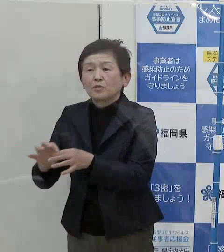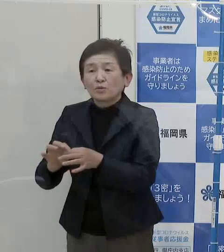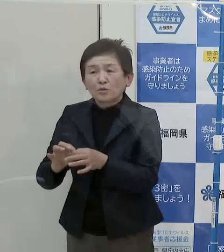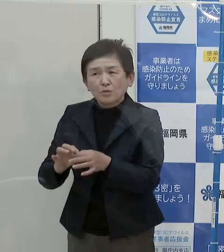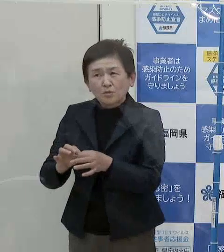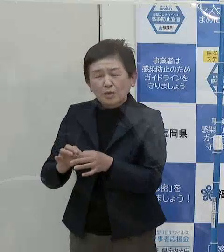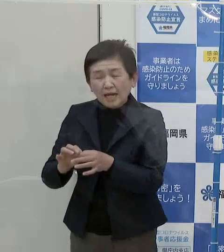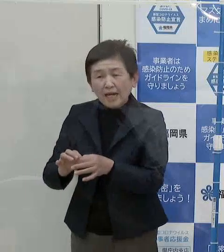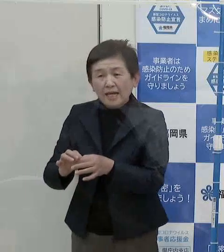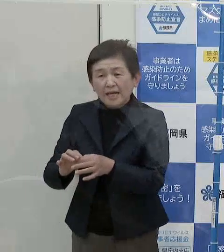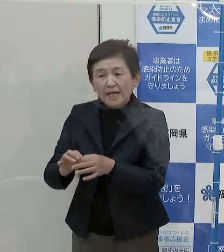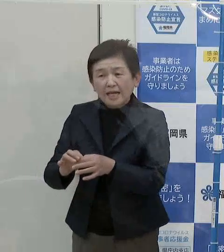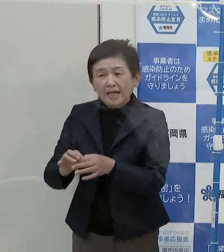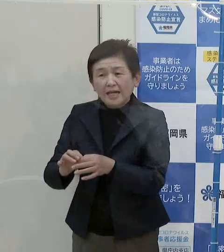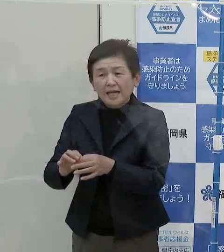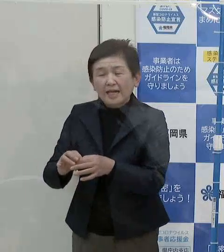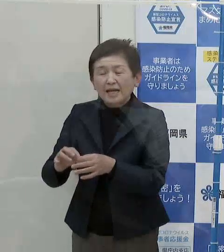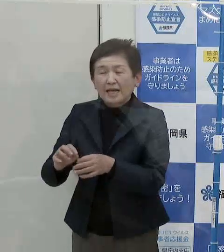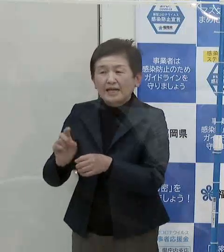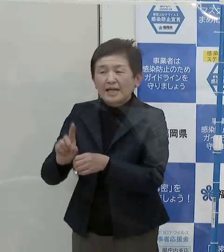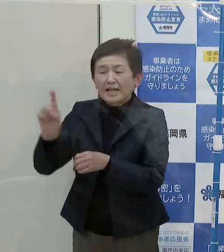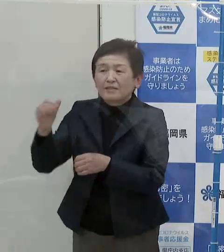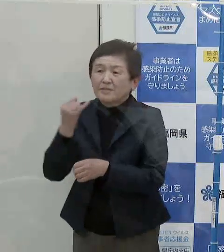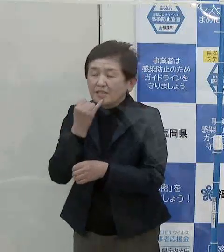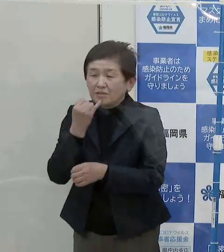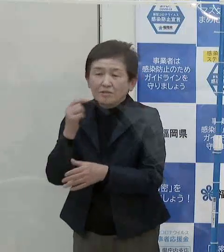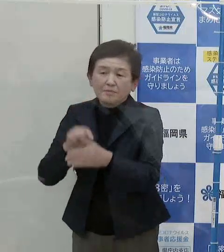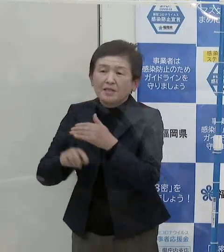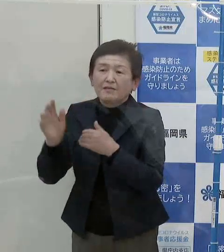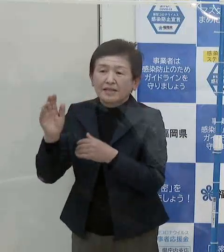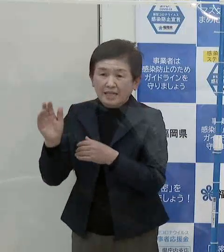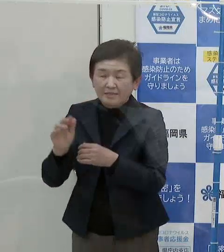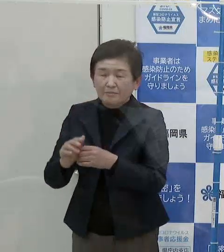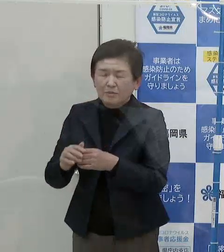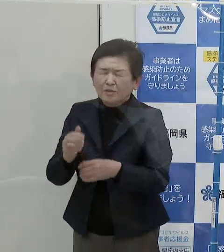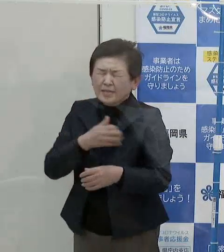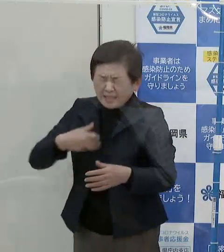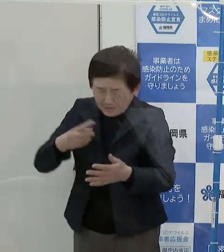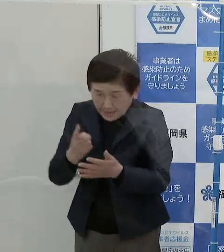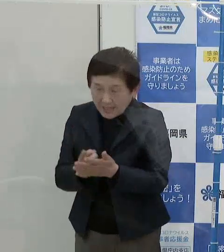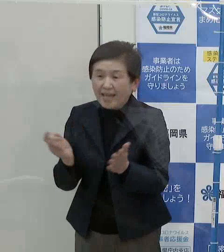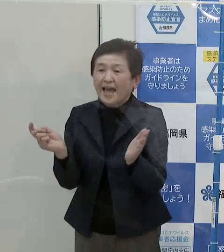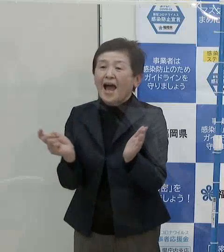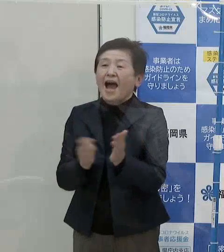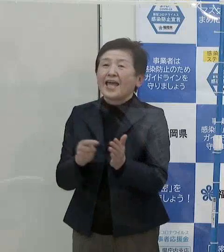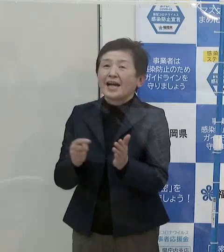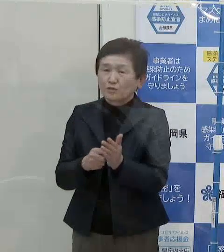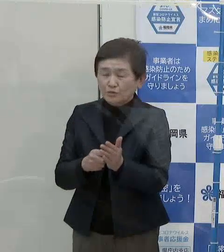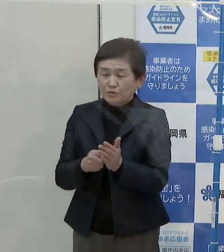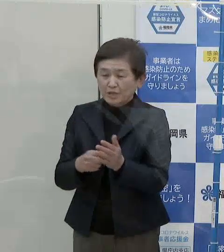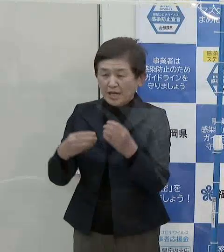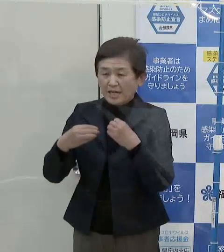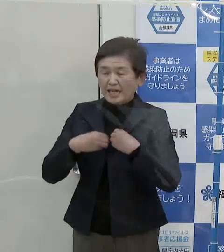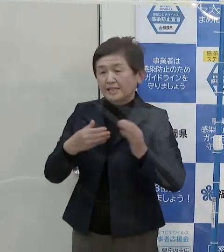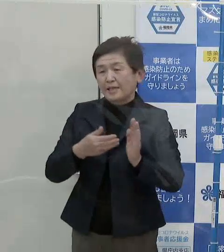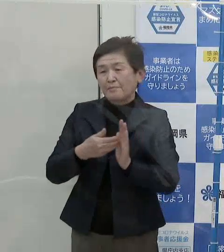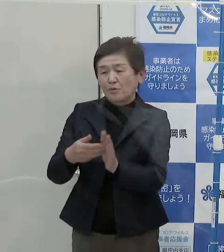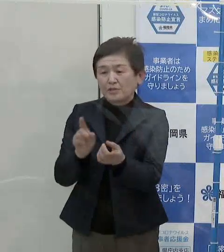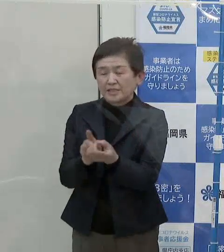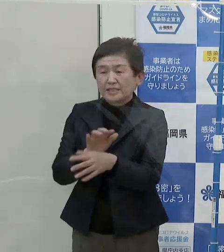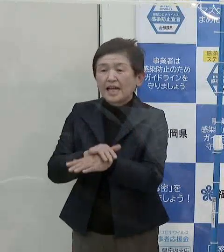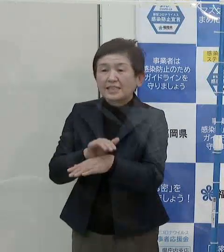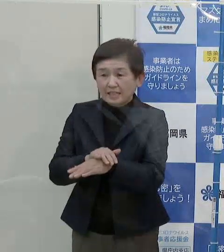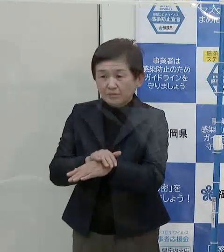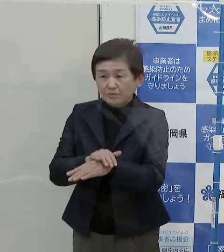延ばしたからといって年明けでやってくださいという意味ではなくて、延ばしたんですけれども、できるだけ早く、感染防止対策をそういった